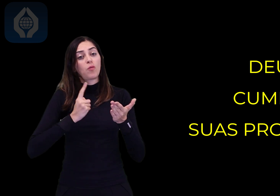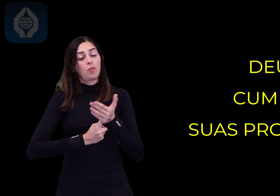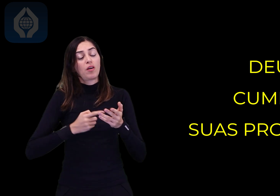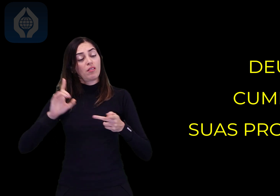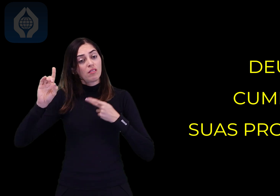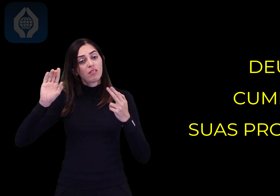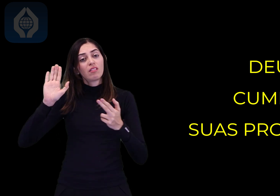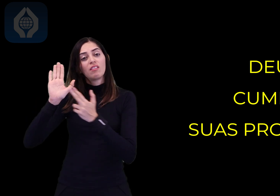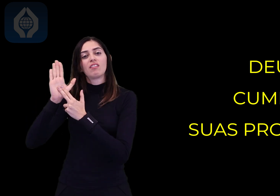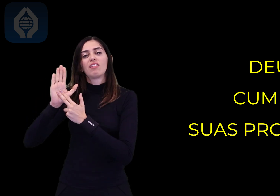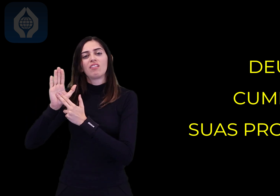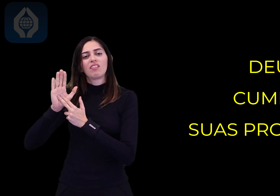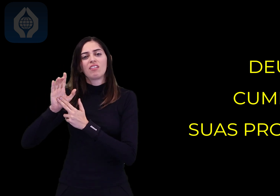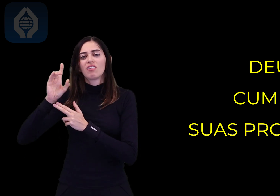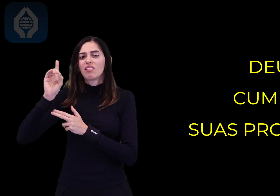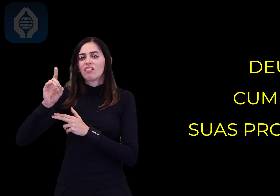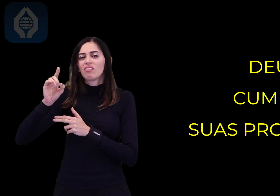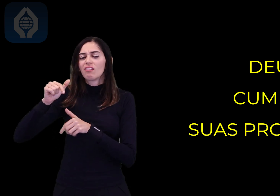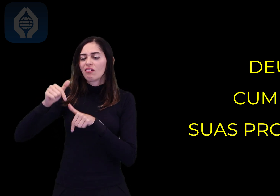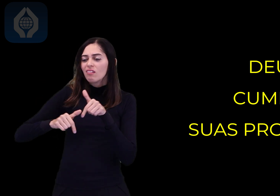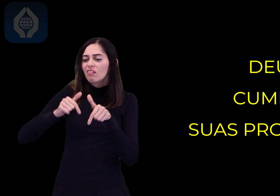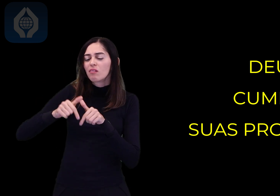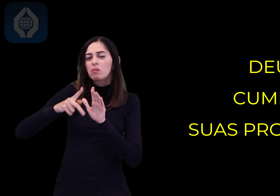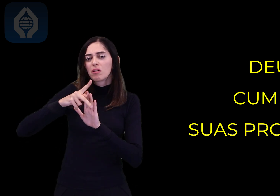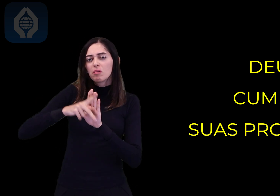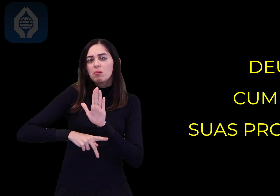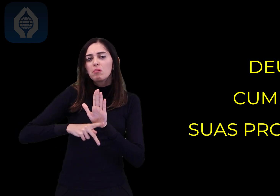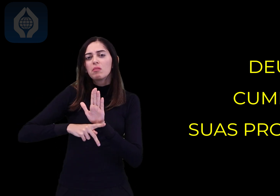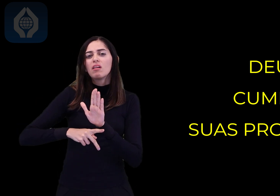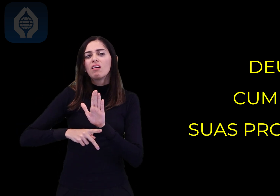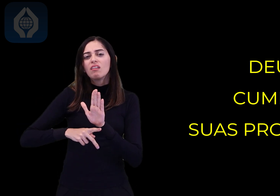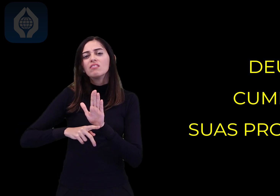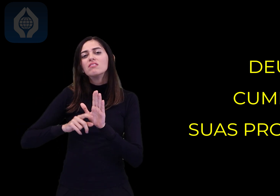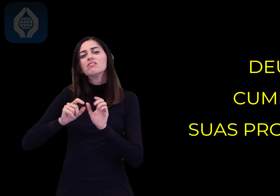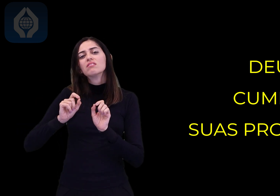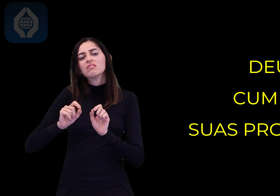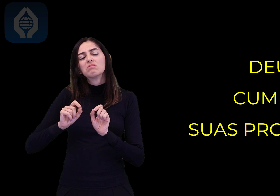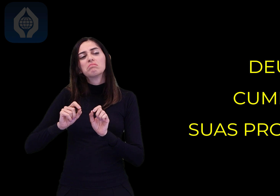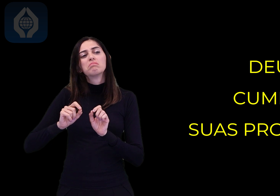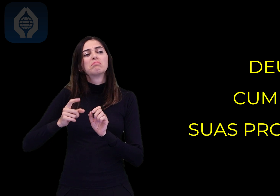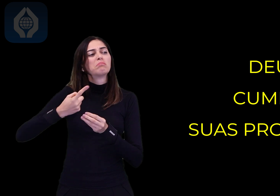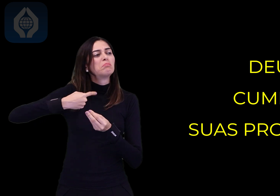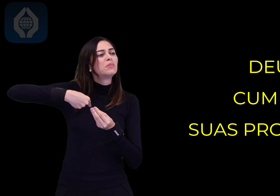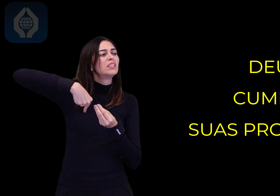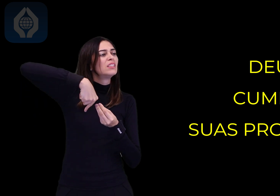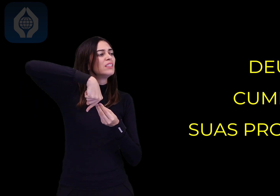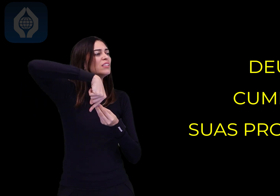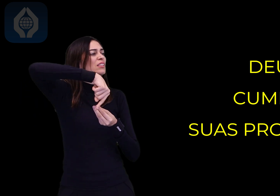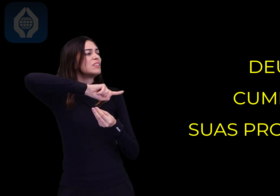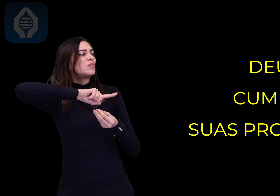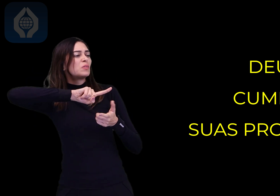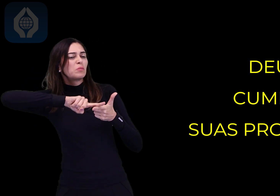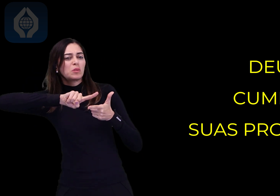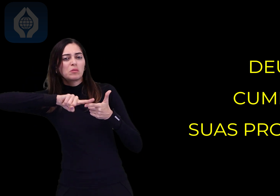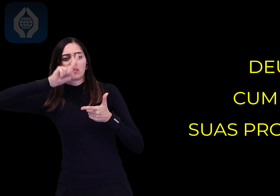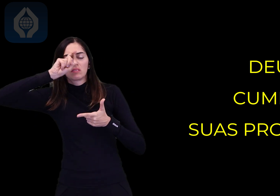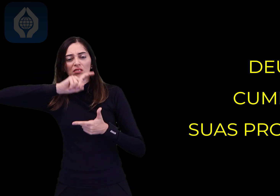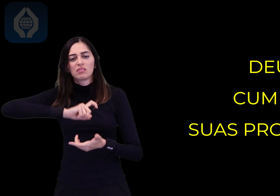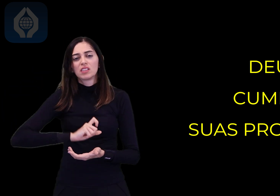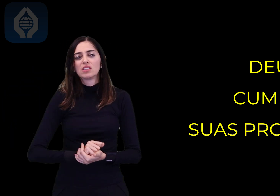está executando seus planos para o bem, mesmo em meio a muitas circunstâncias difíceis. Essa é a nossa